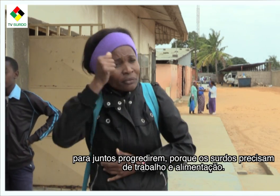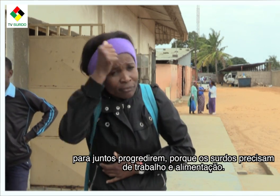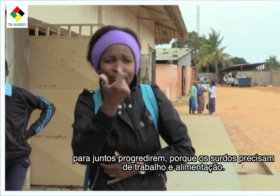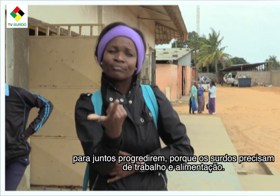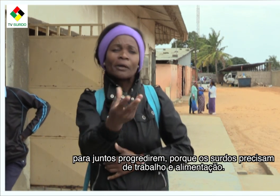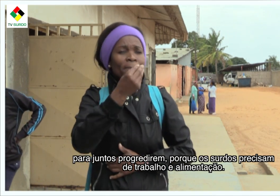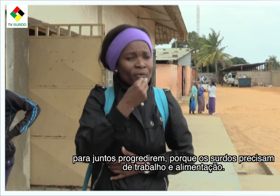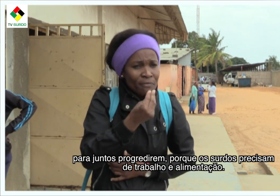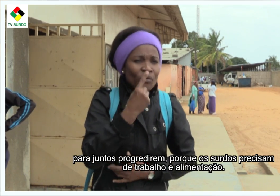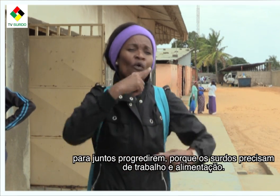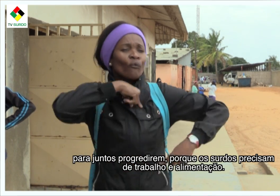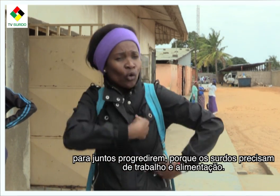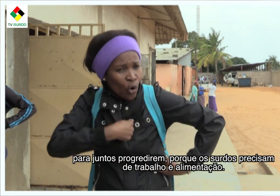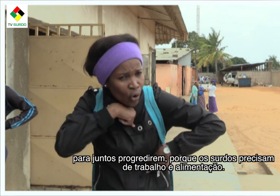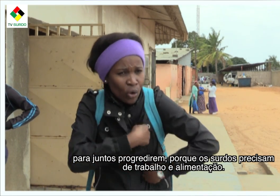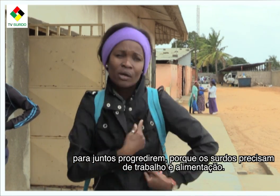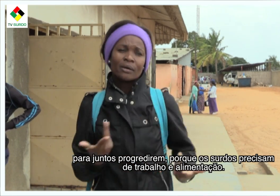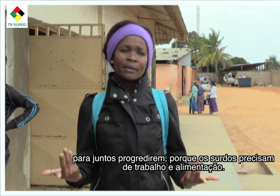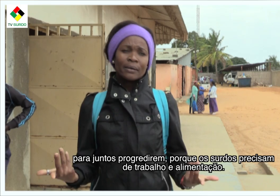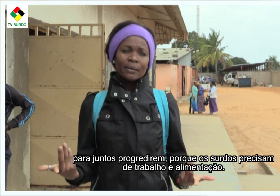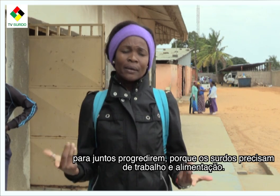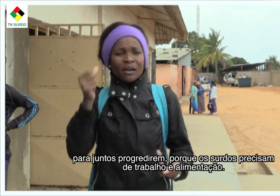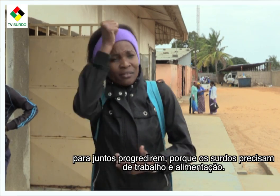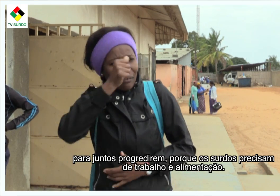porque os surdos precisam de trabalho e